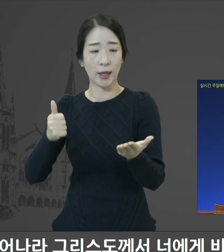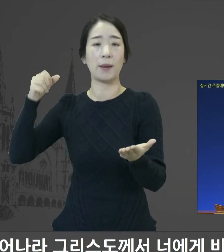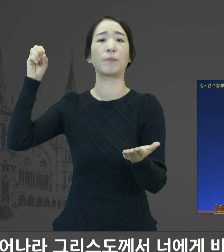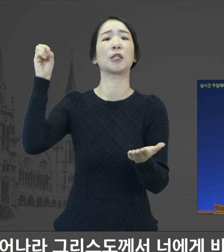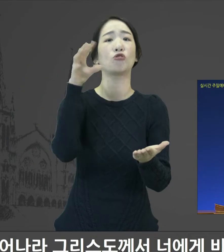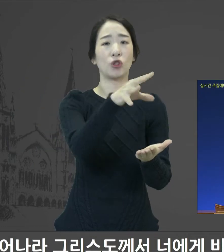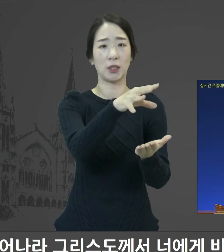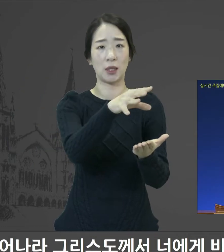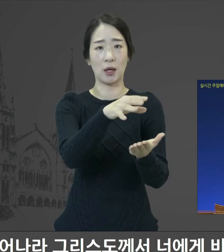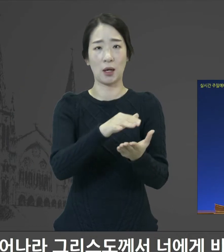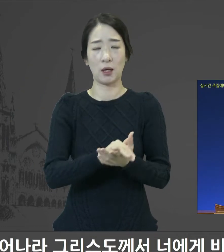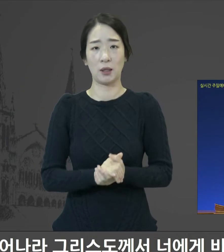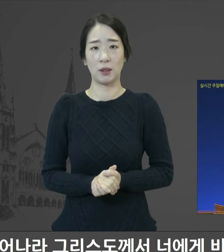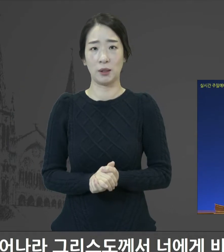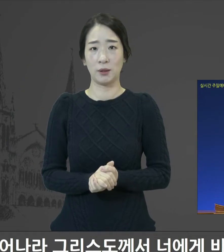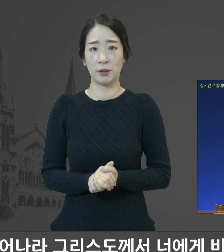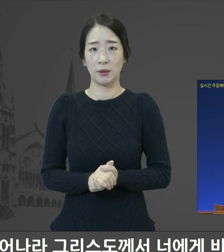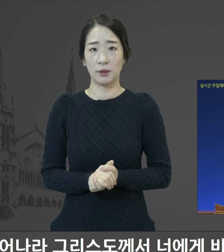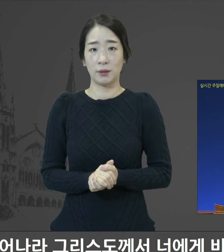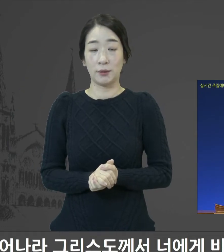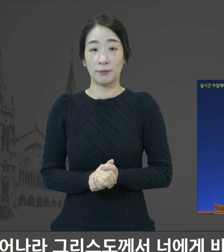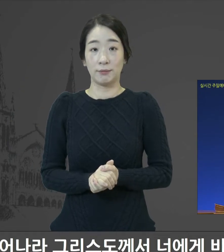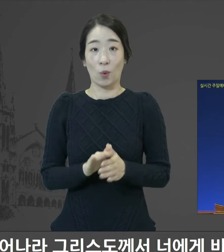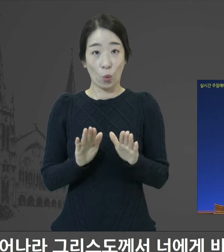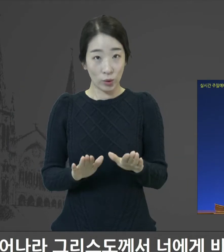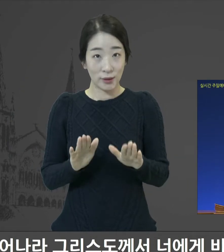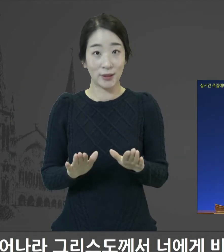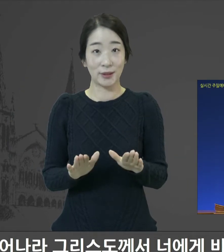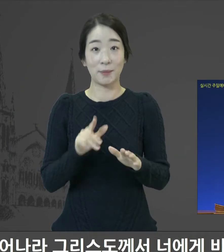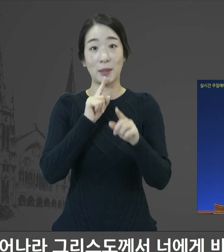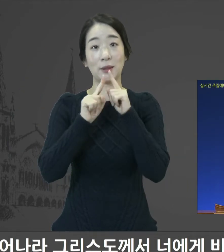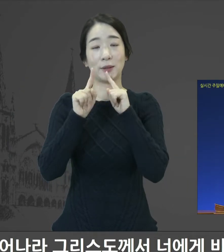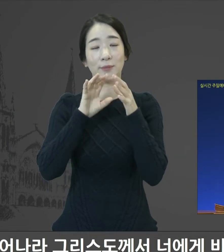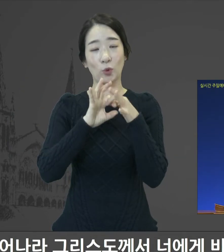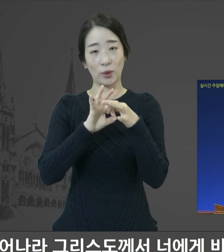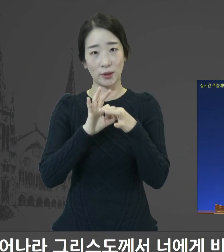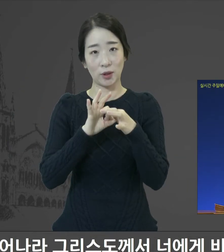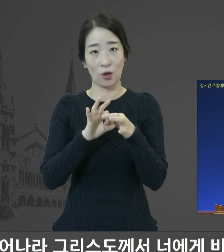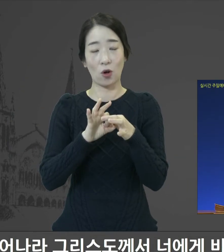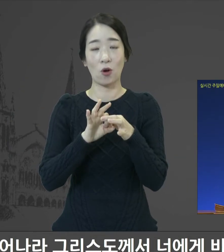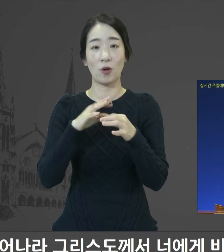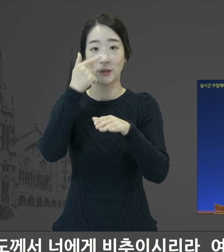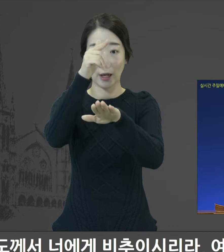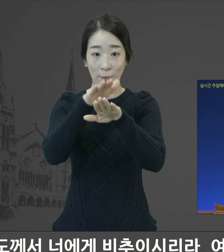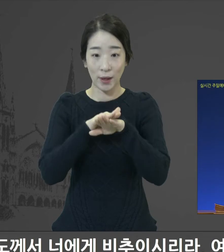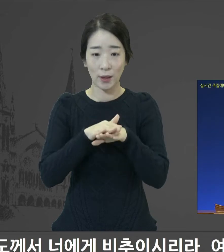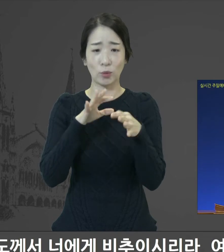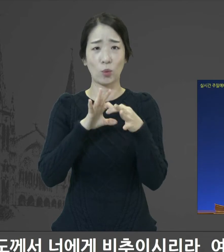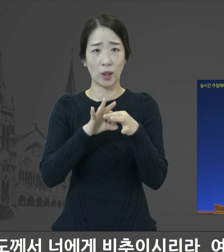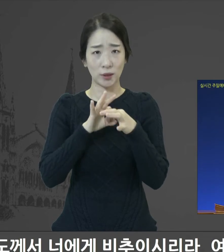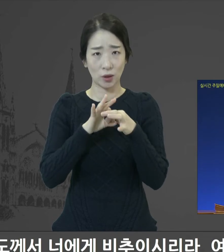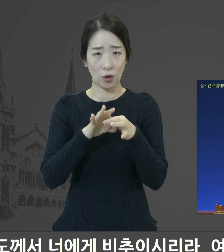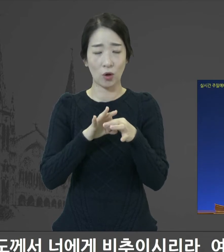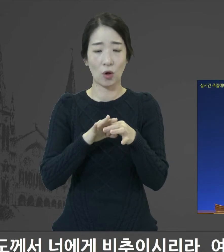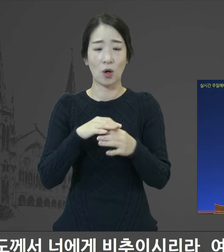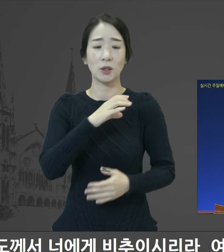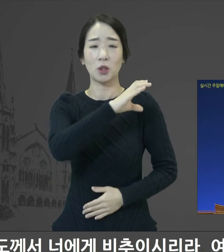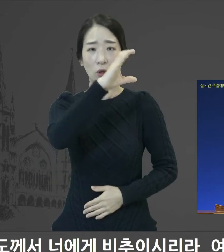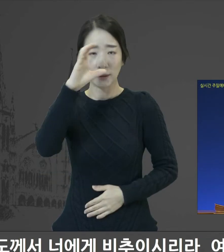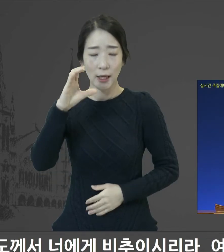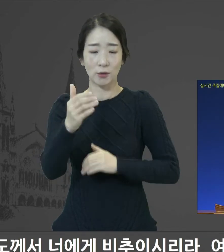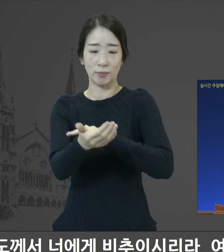비추이시리라. 여러분, 오늘 이 말씀을 통해서, 예배를 통해서, 대강절을 준비하면서 성탄의 은혜를